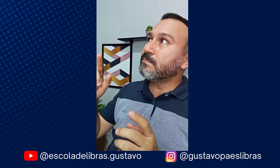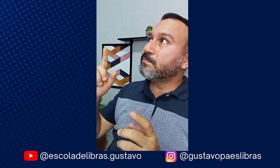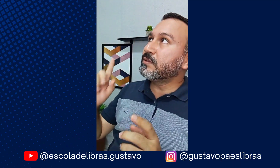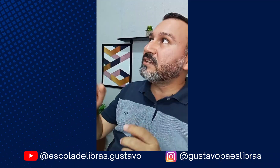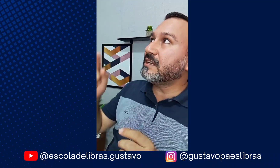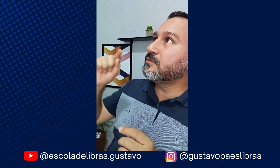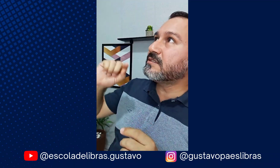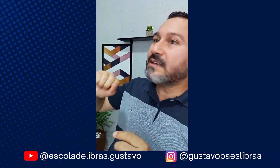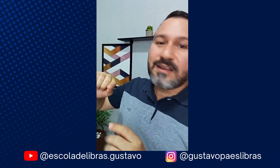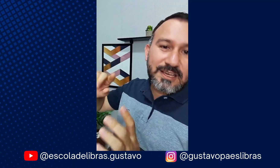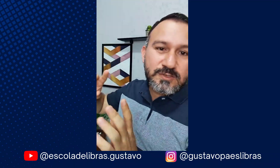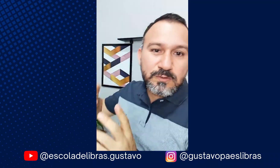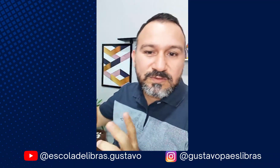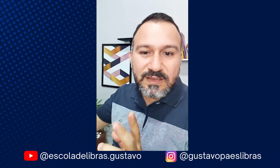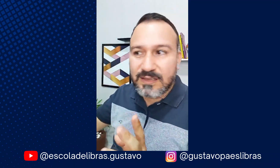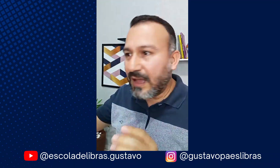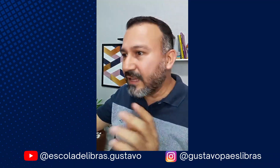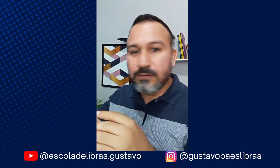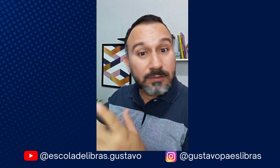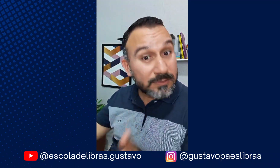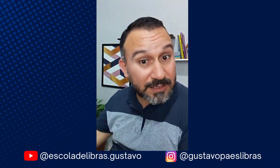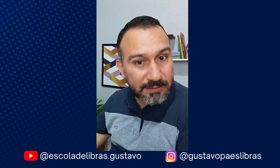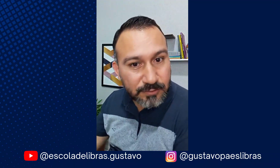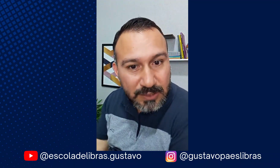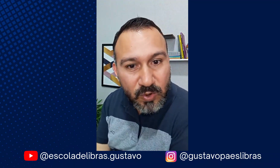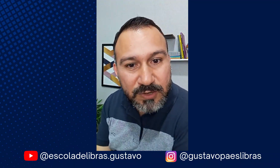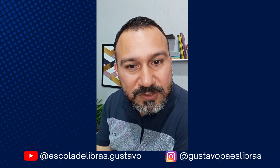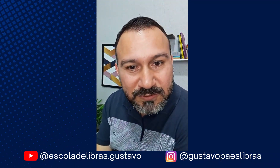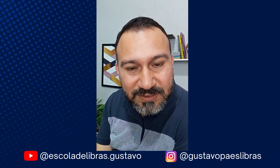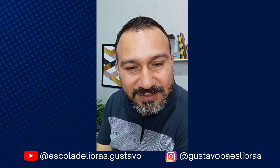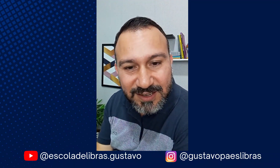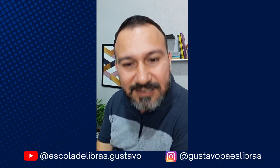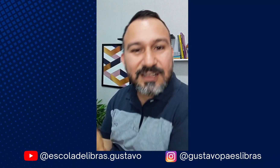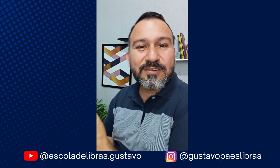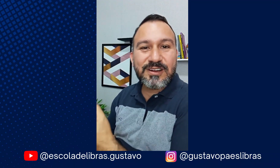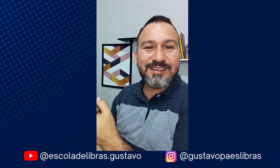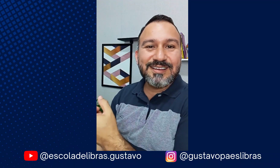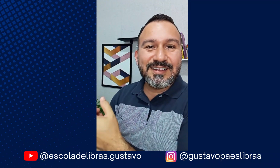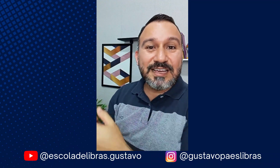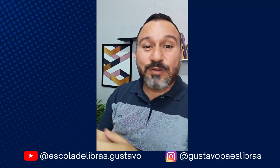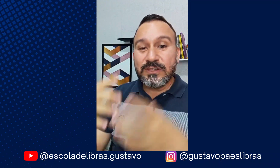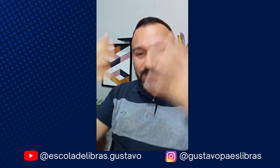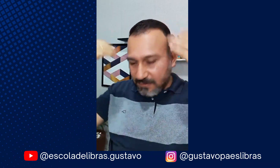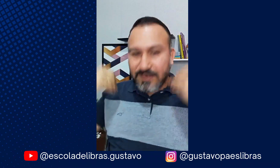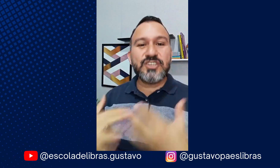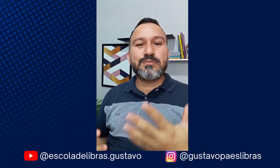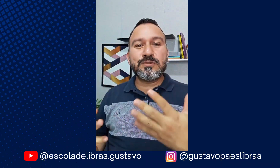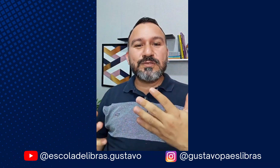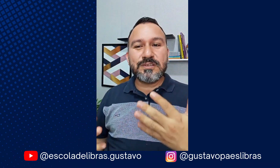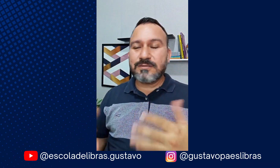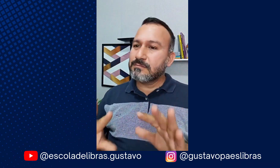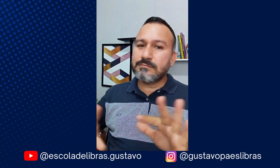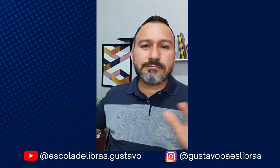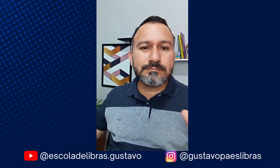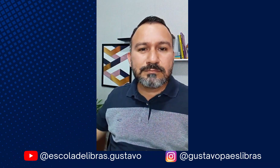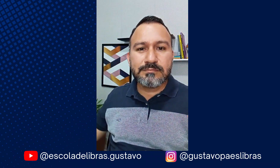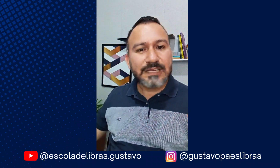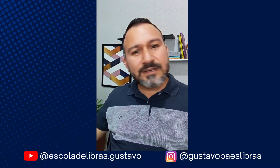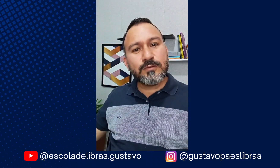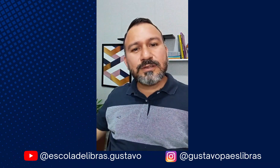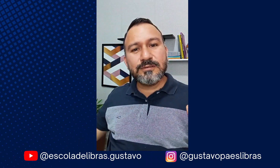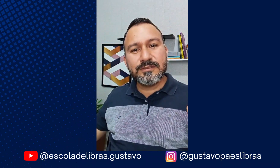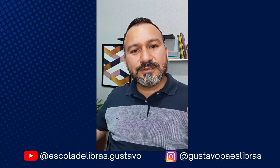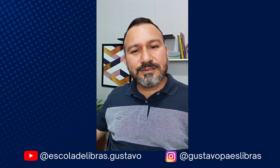não podemos querer resolver aquilo que não tem como resolver ali na hora. E quando você fica de boa com isso,